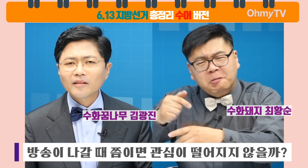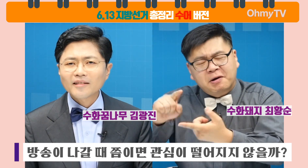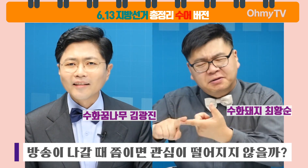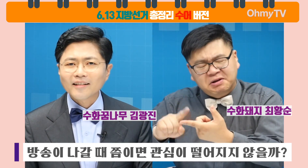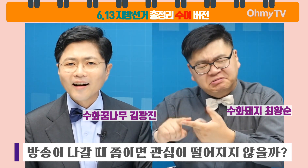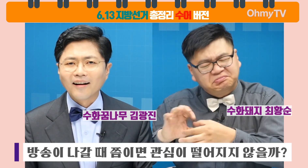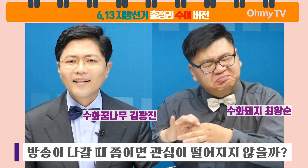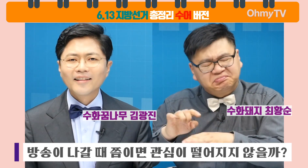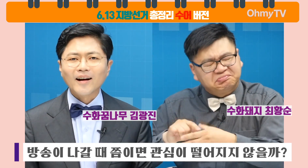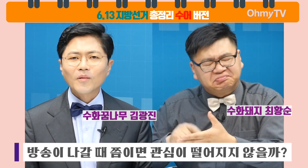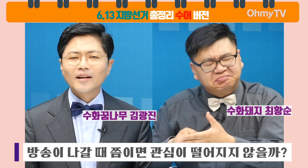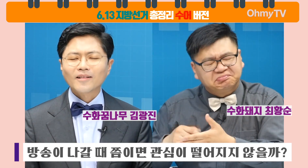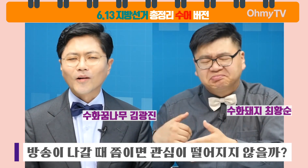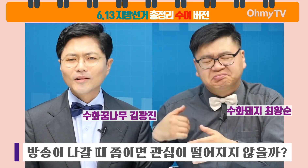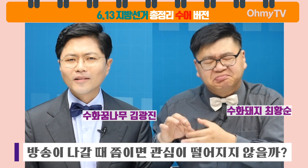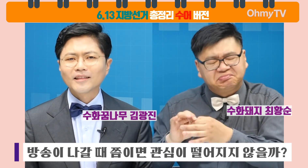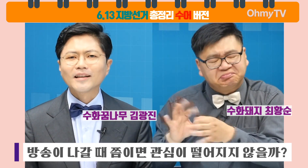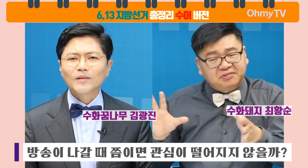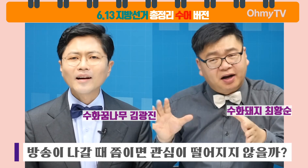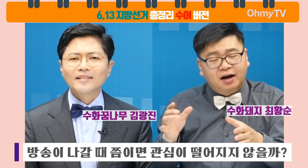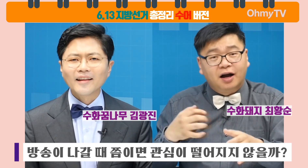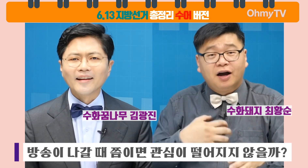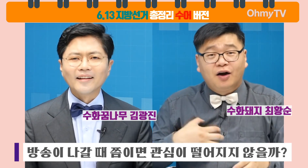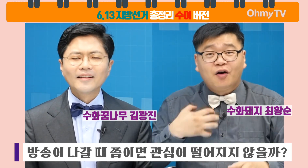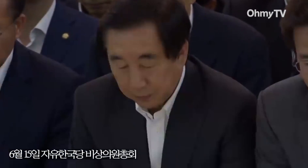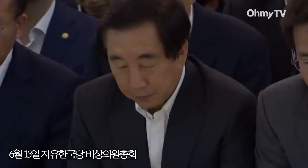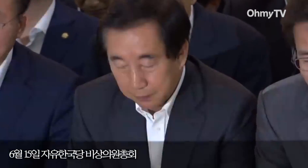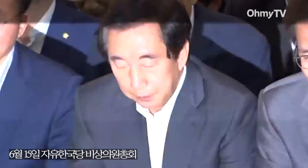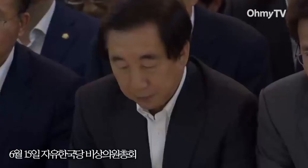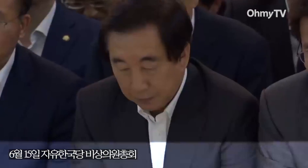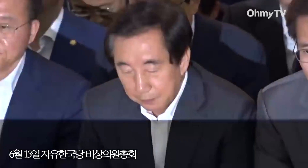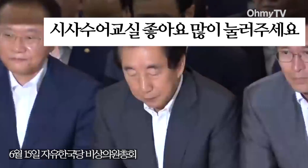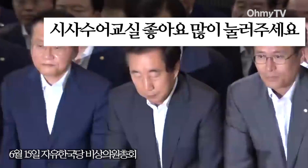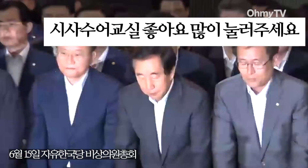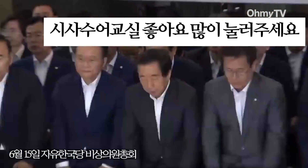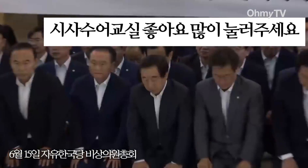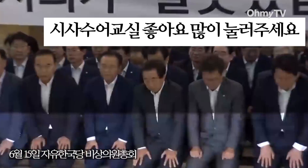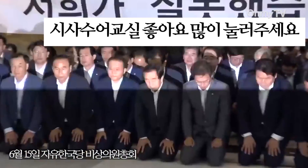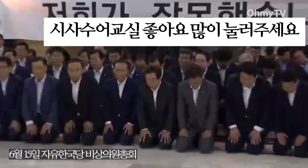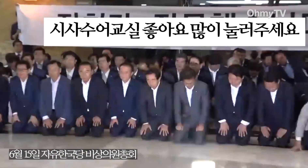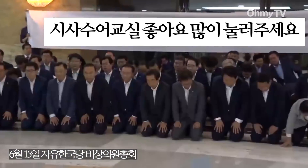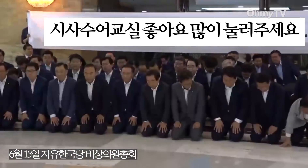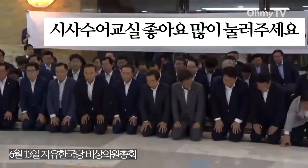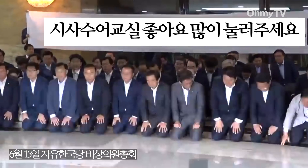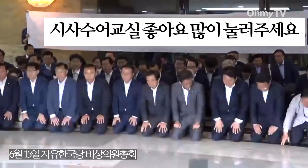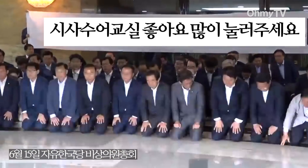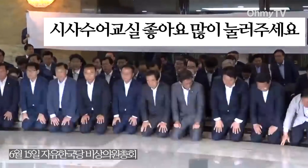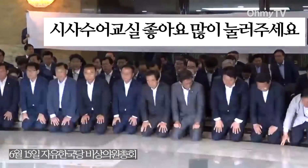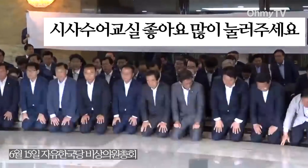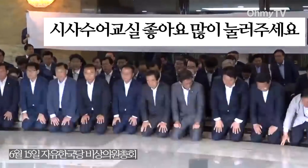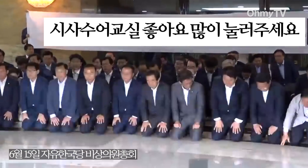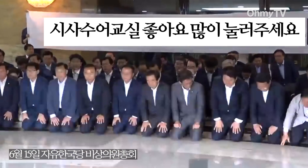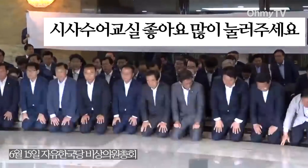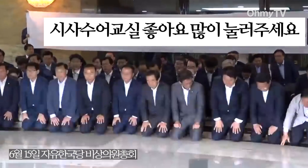떨어지지 않을까라고 하는 걱정이 들기도 하는데 저희가 잘못했습니다. 저희가